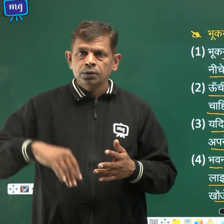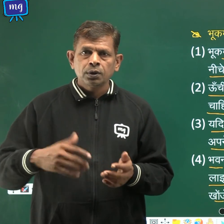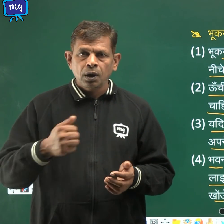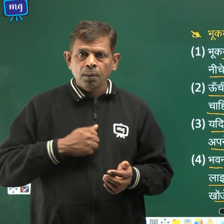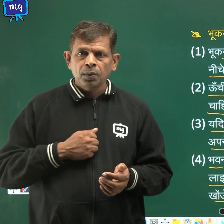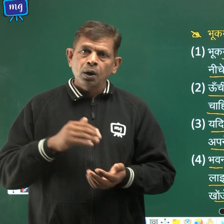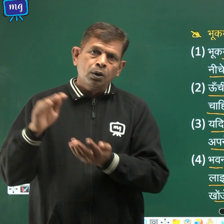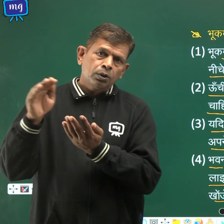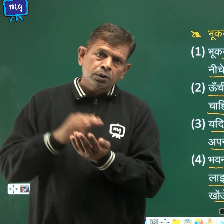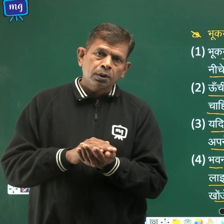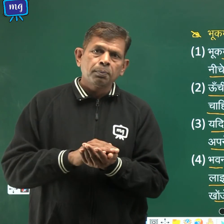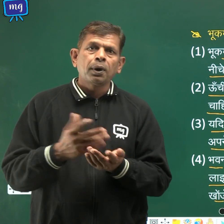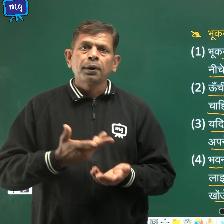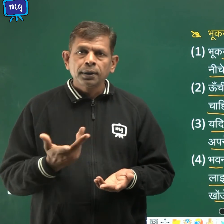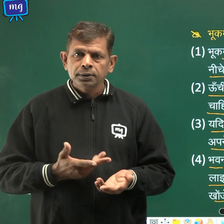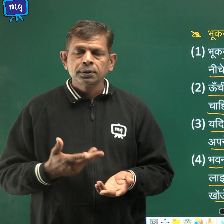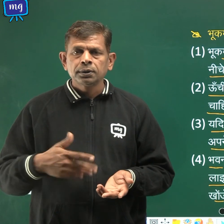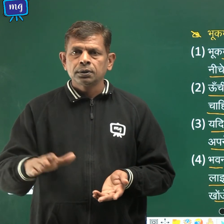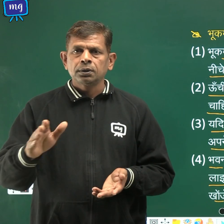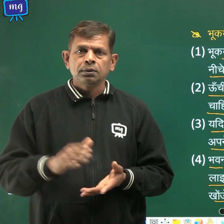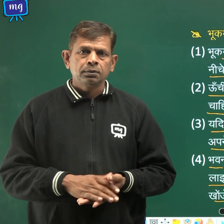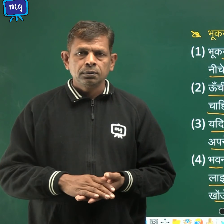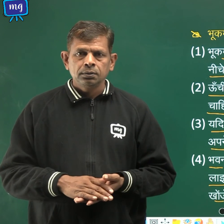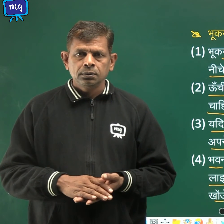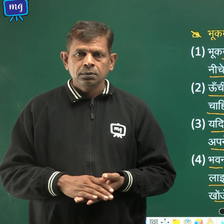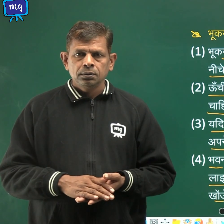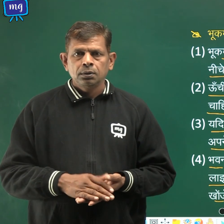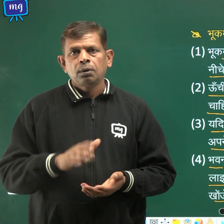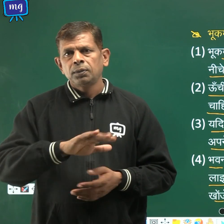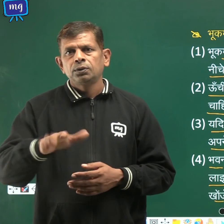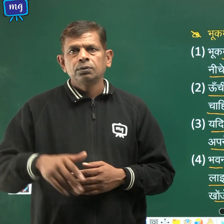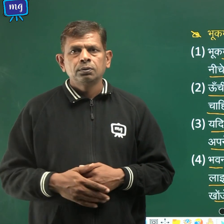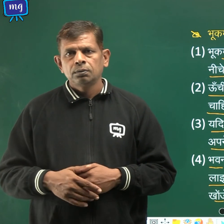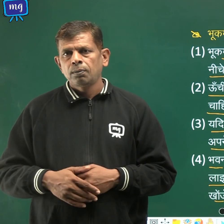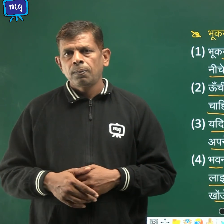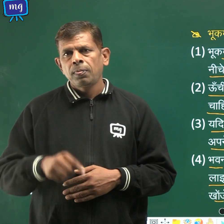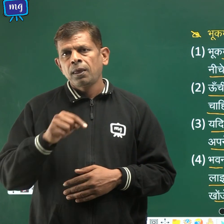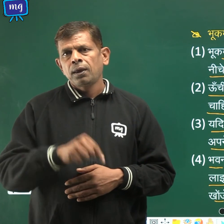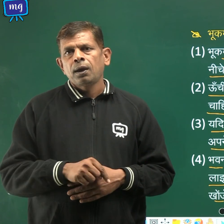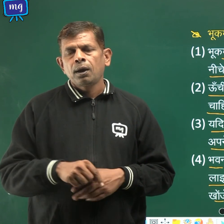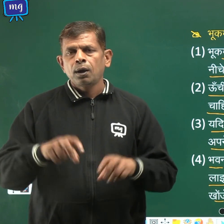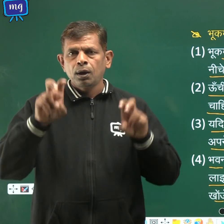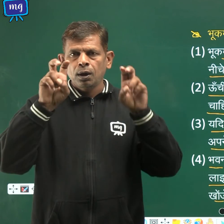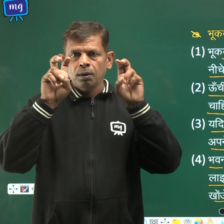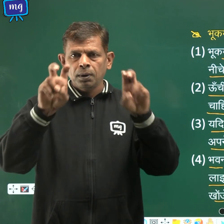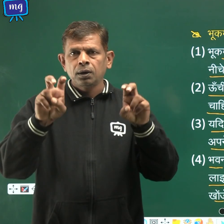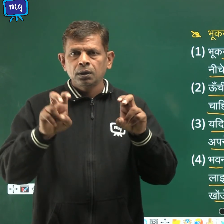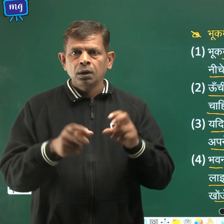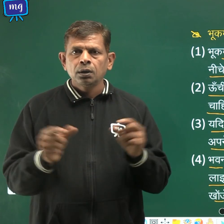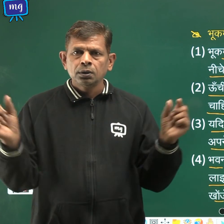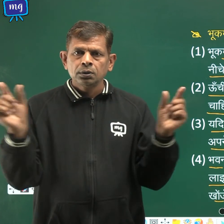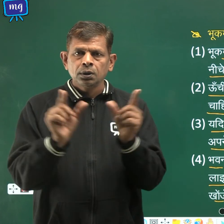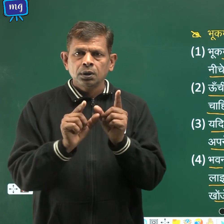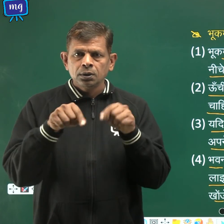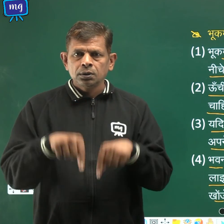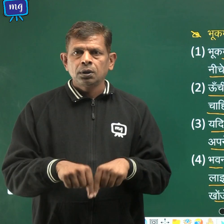बचाव कैसे किया जाता है। बच्चों, अब पाठ का सारांश